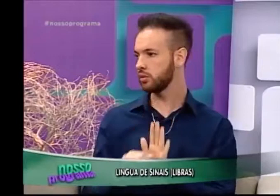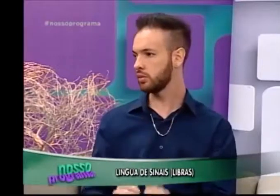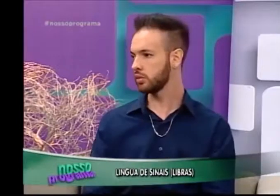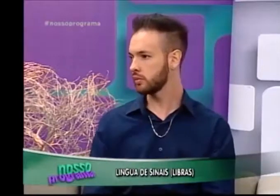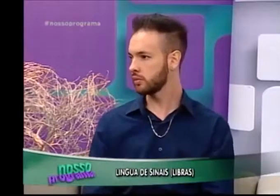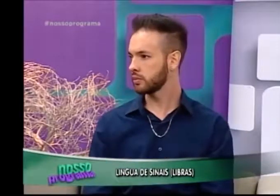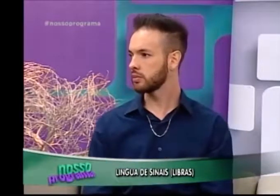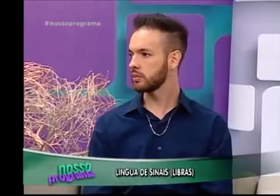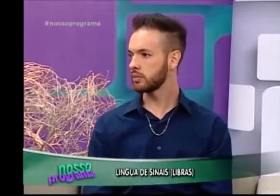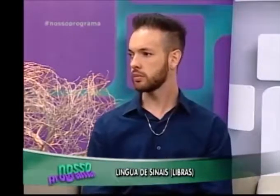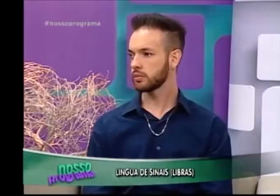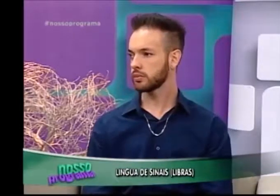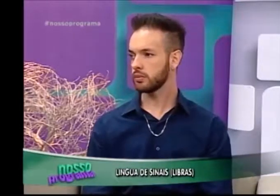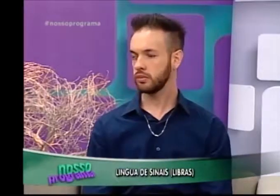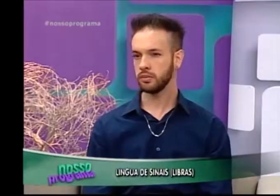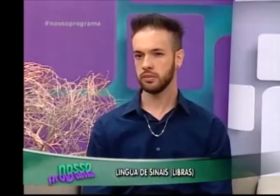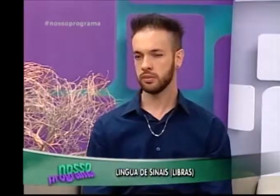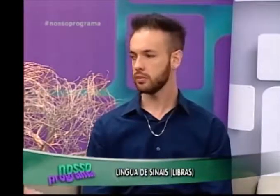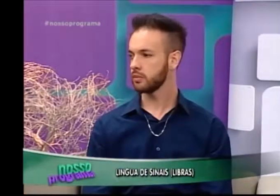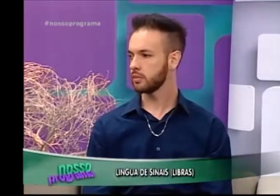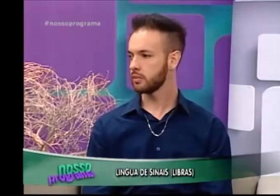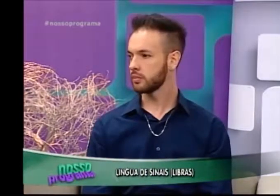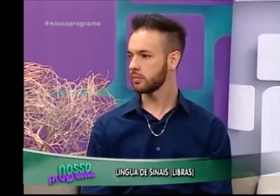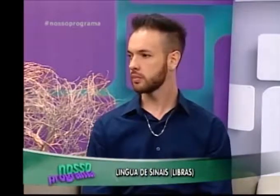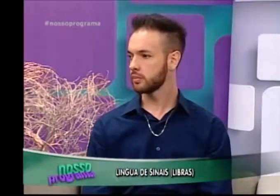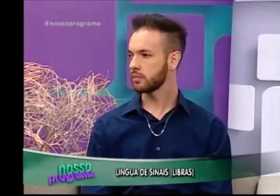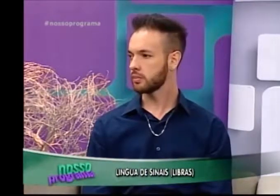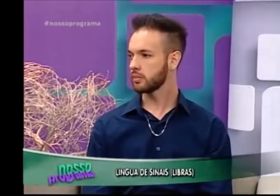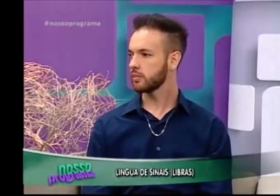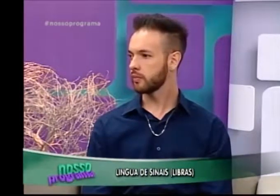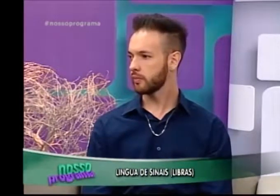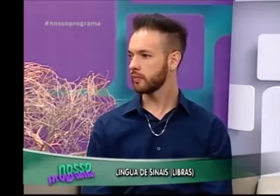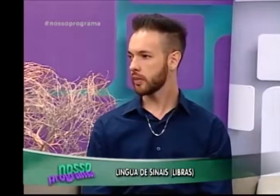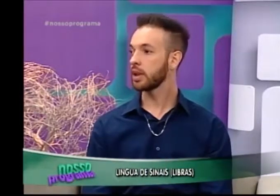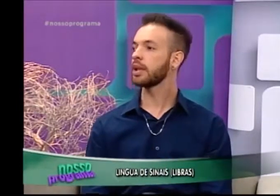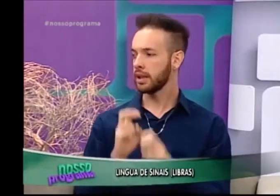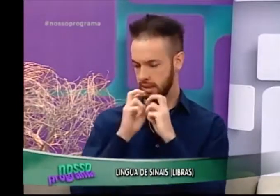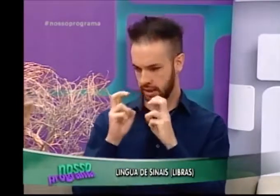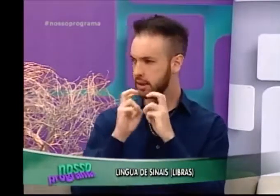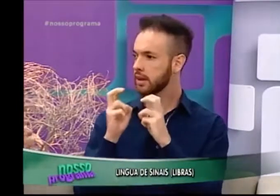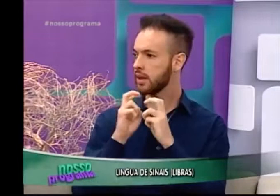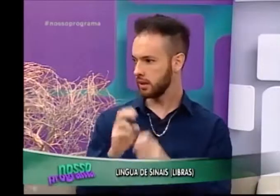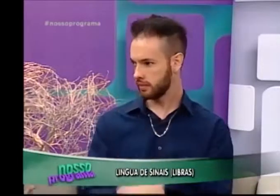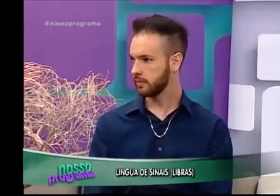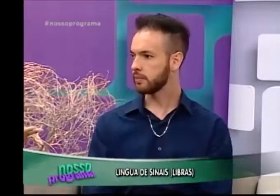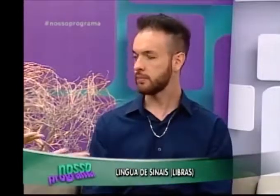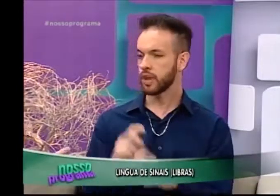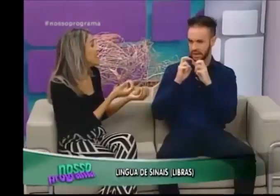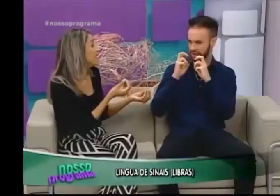tentar entender o que ele está escrevendo. É diferente. As pessoas às vezes gritam, né? Eu já peguei muita gente gritando, né?